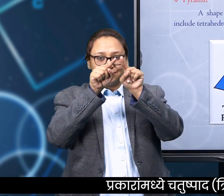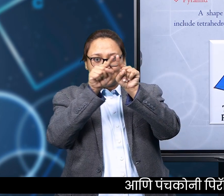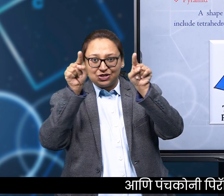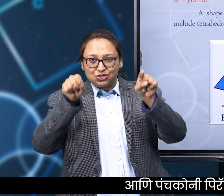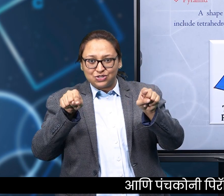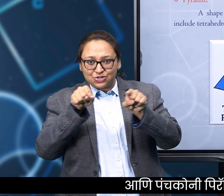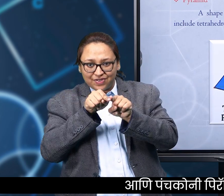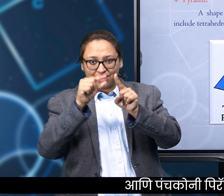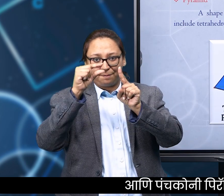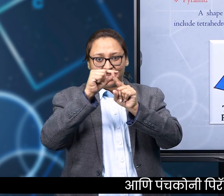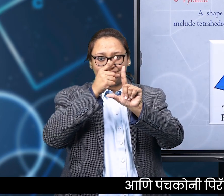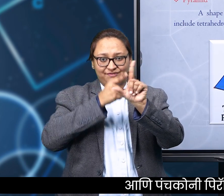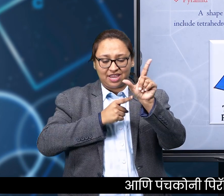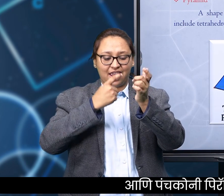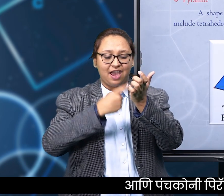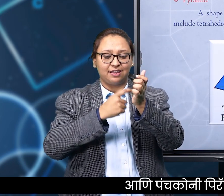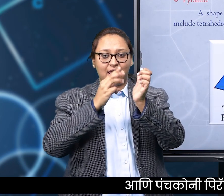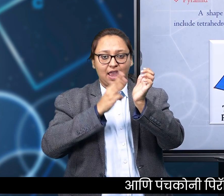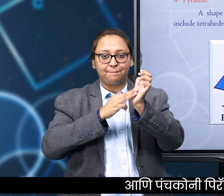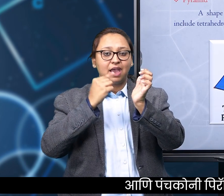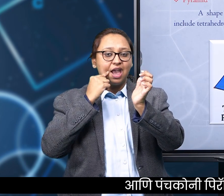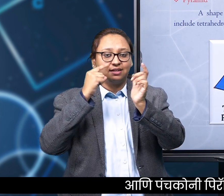आणि पंचकोनी पिरॅमिड यांचा समावेश आहे.